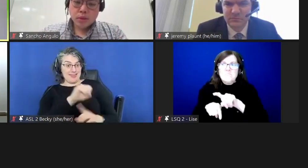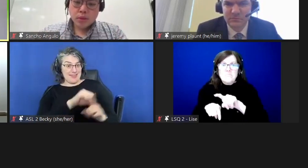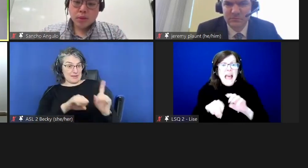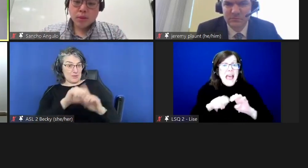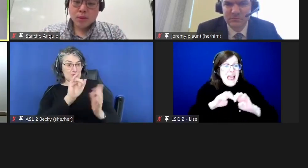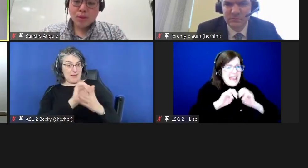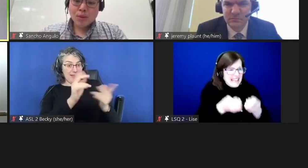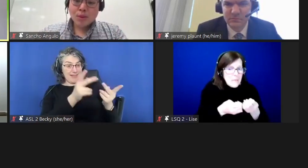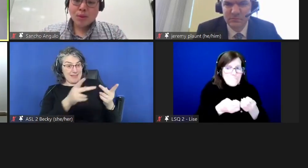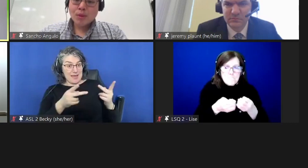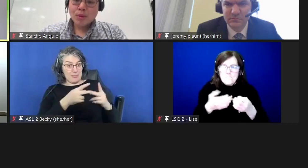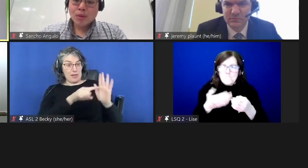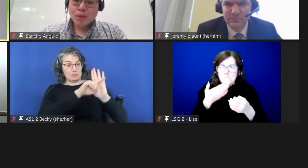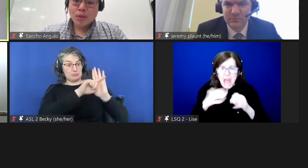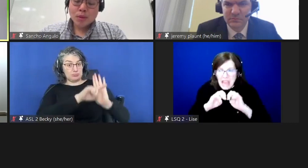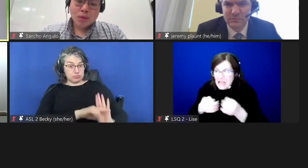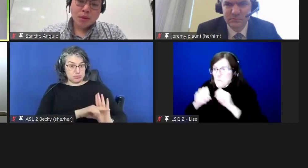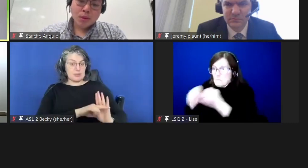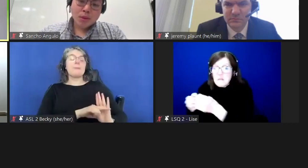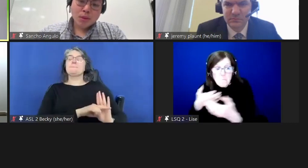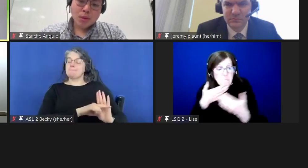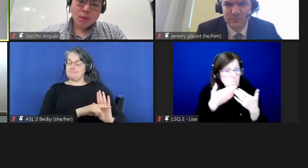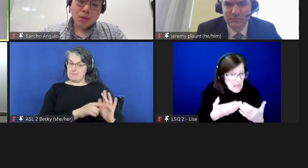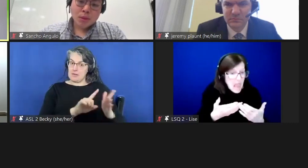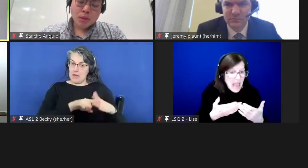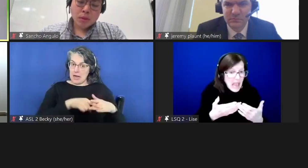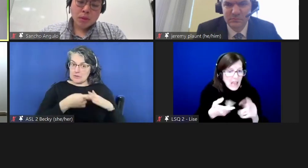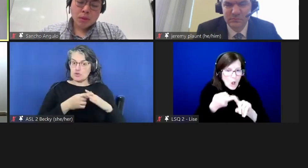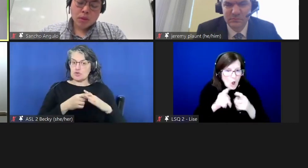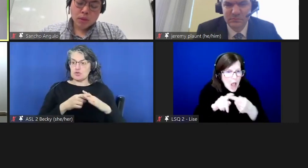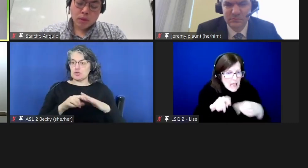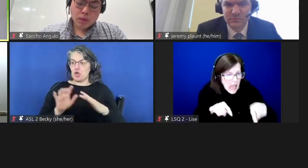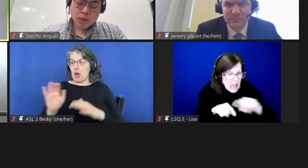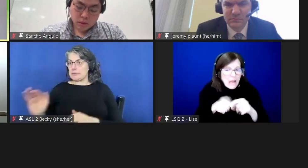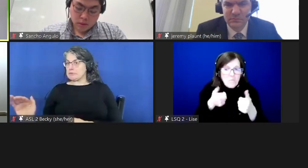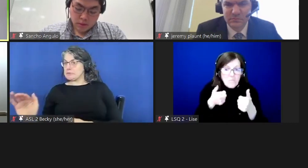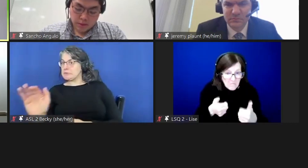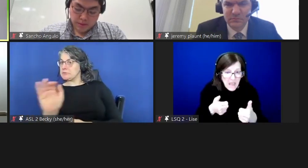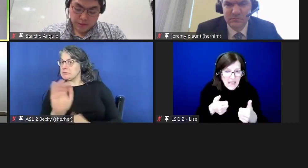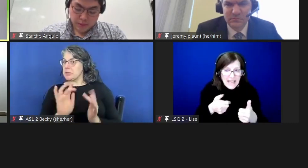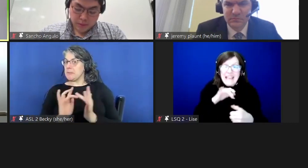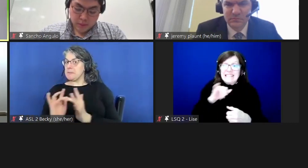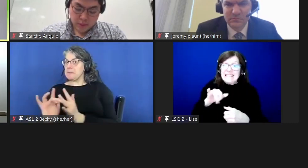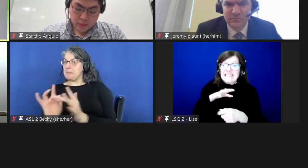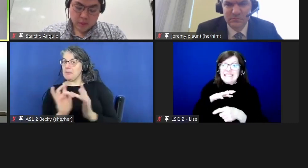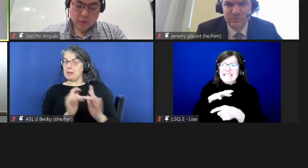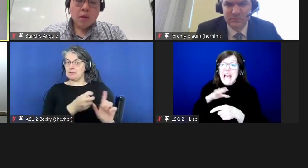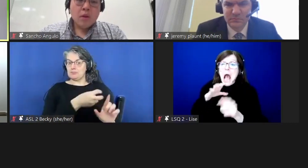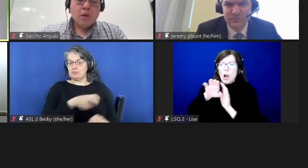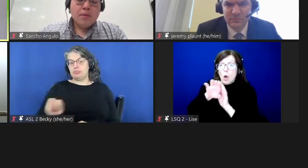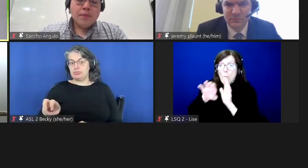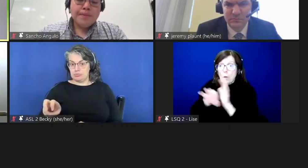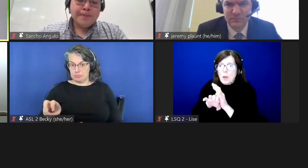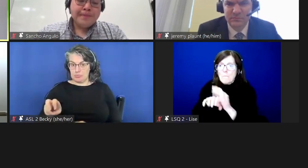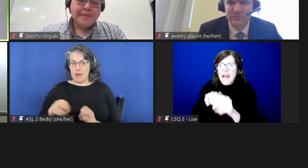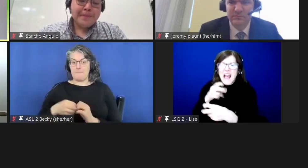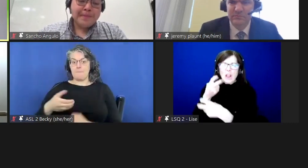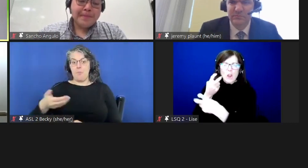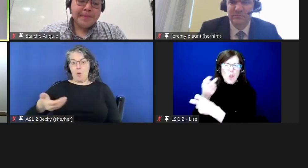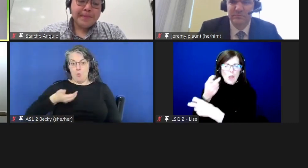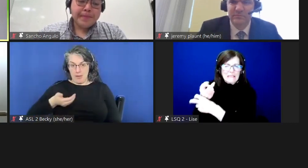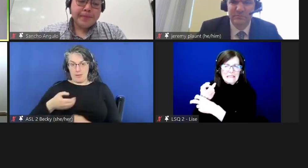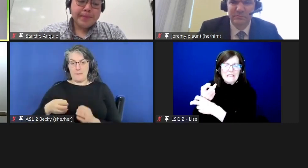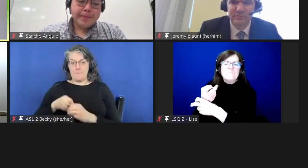vivez dans un endroit toxique, commencez à faire de la publicité à propos